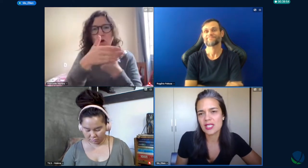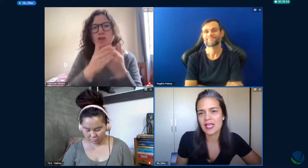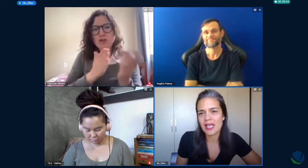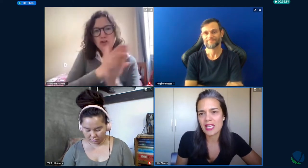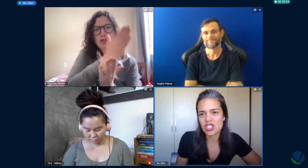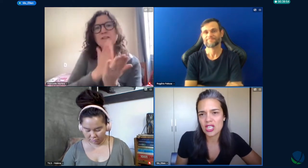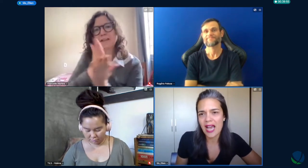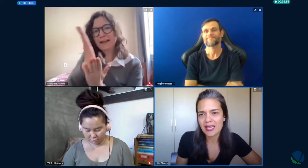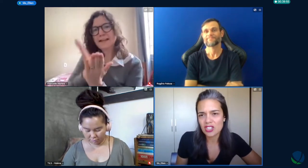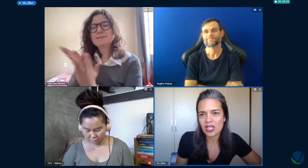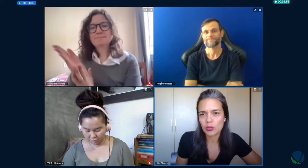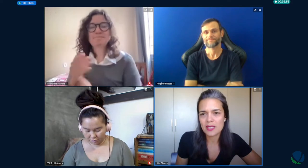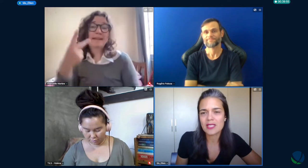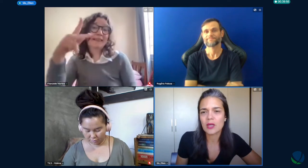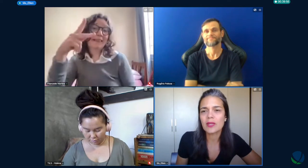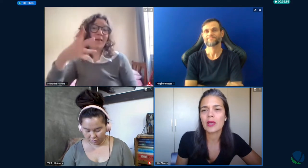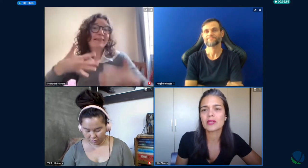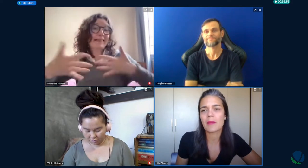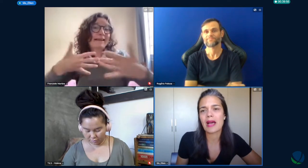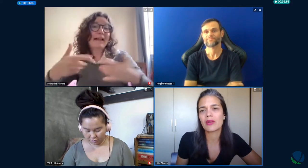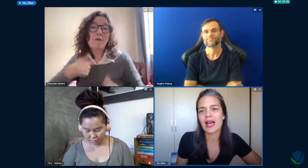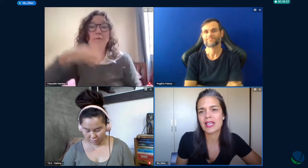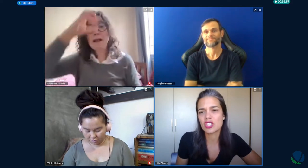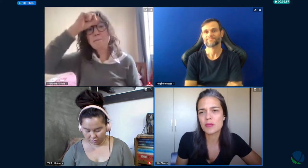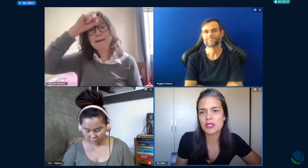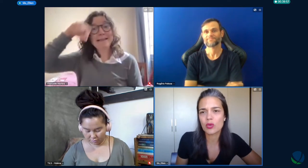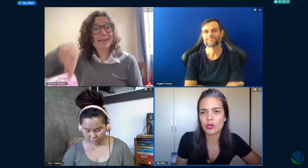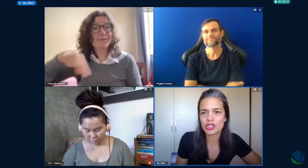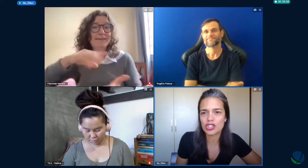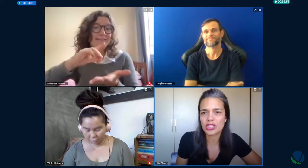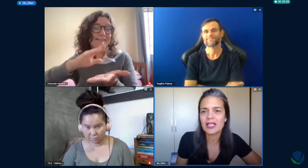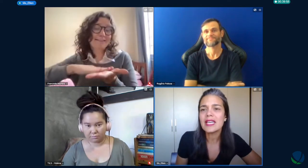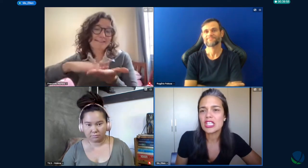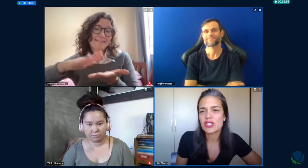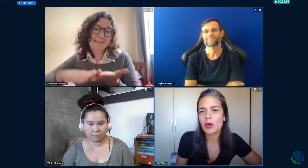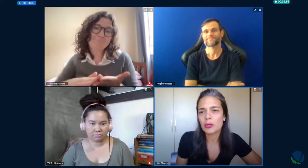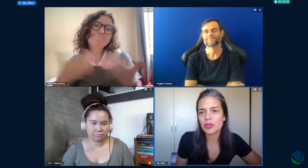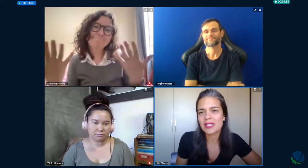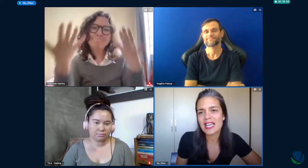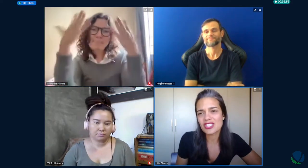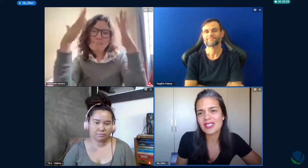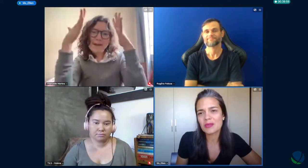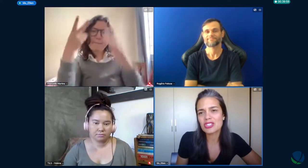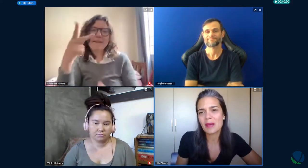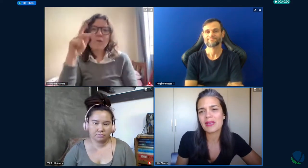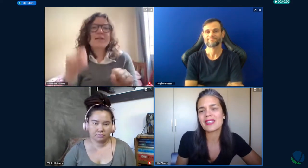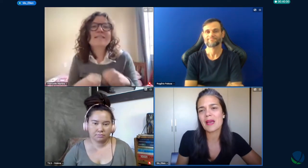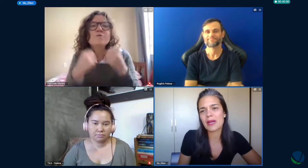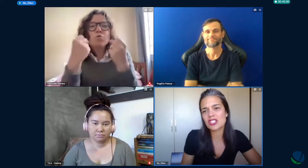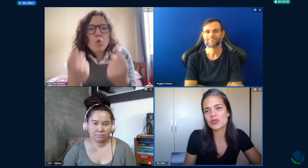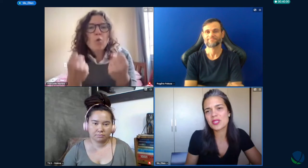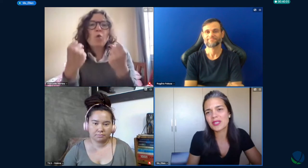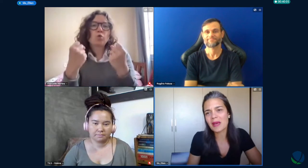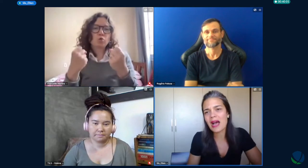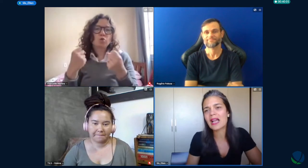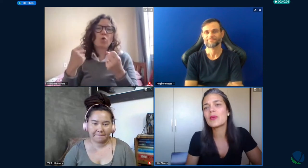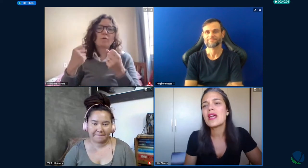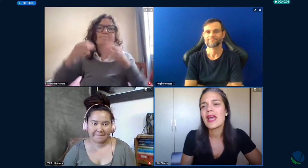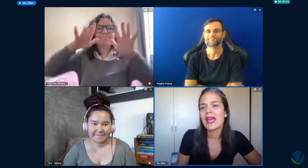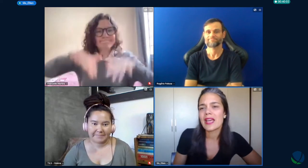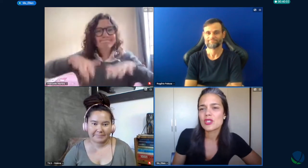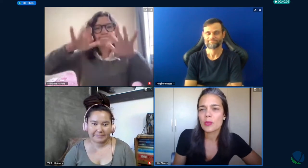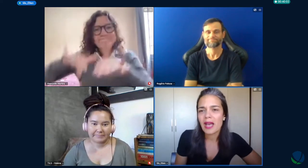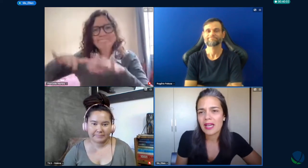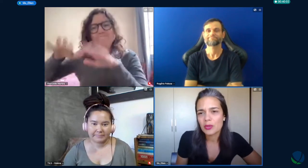diferença de área de atuação, né? Eu trabalho na área de psicologia e tive a oportunidade, então, de aprender a partir do seu